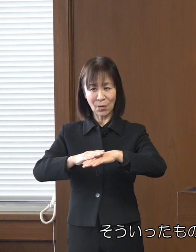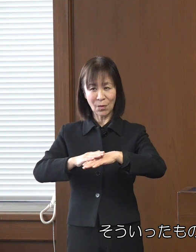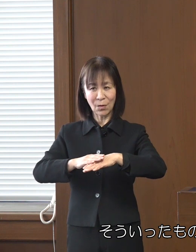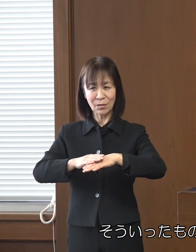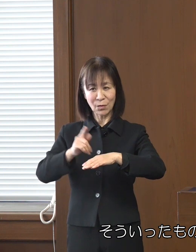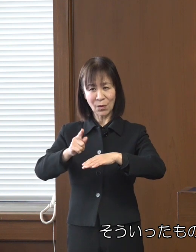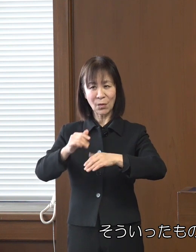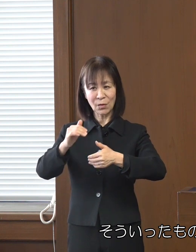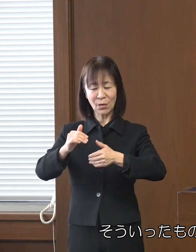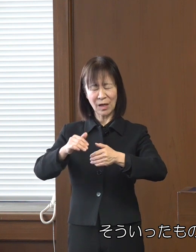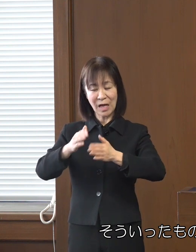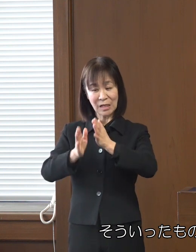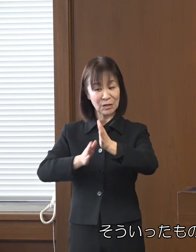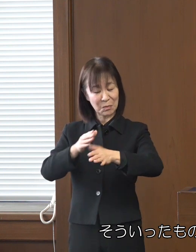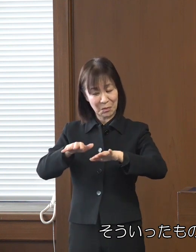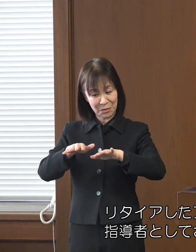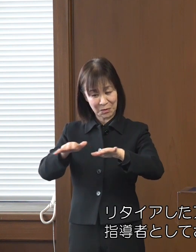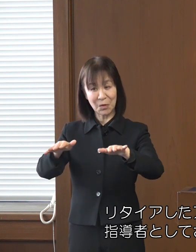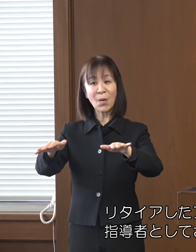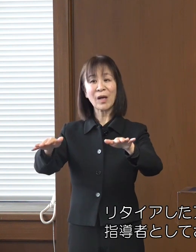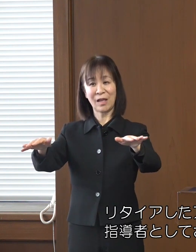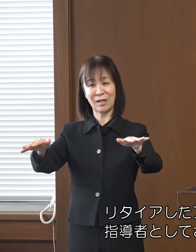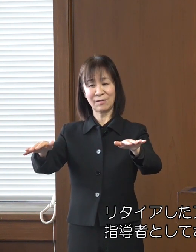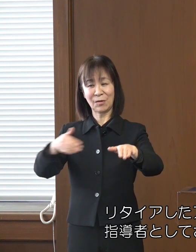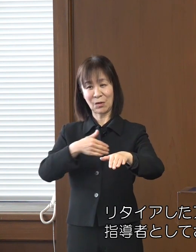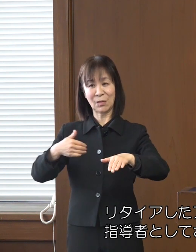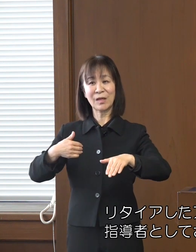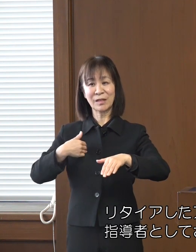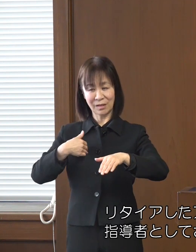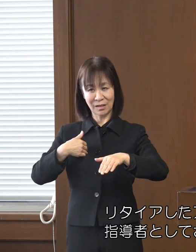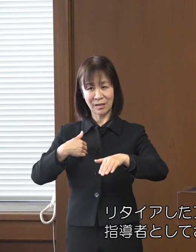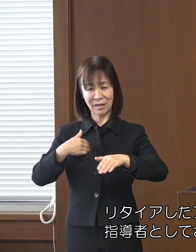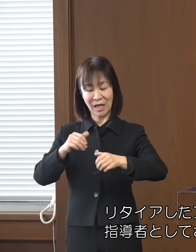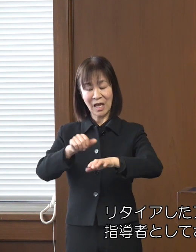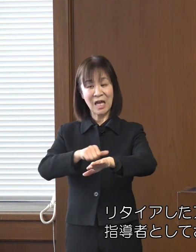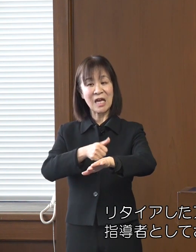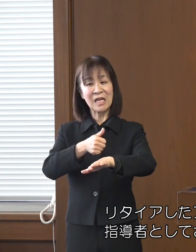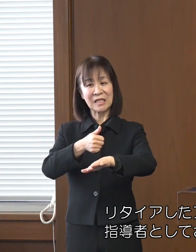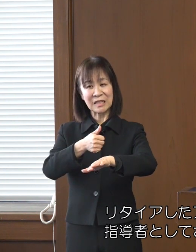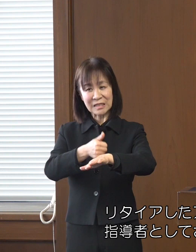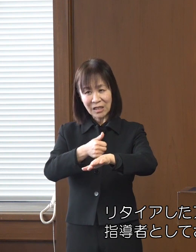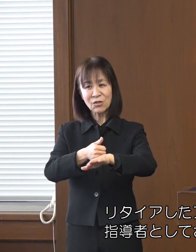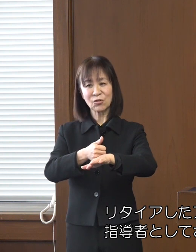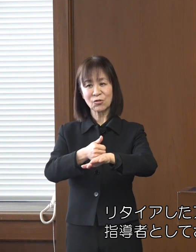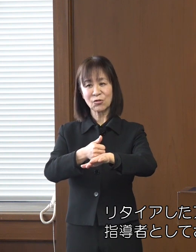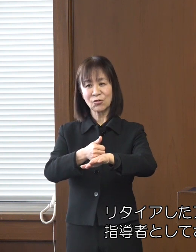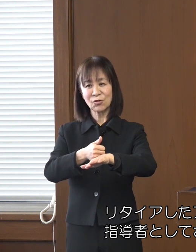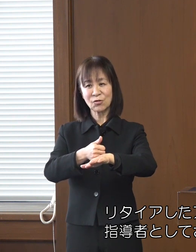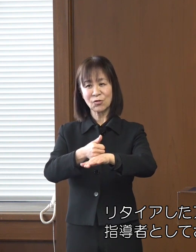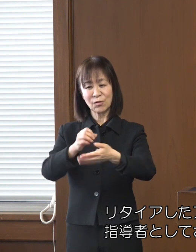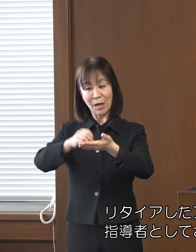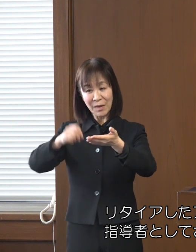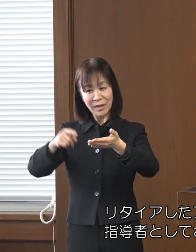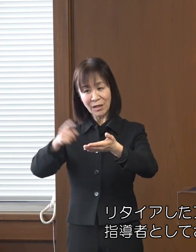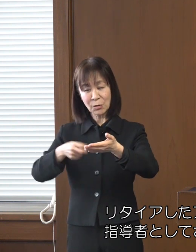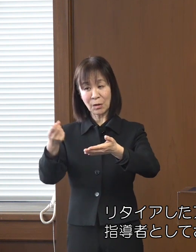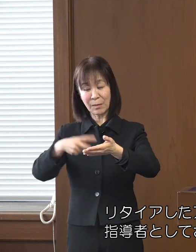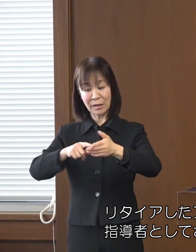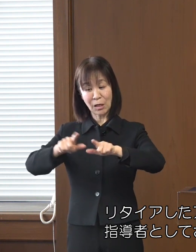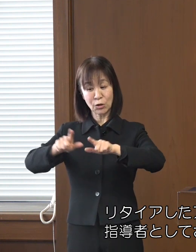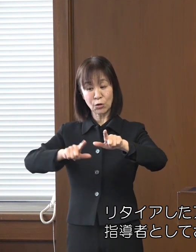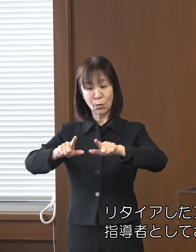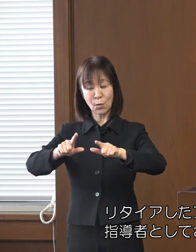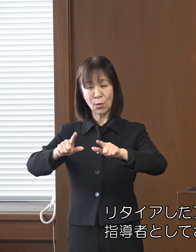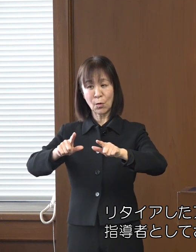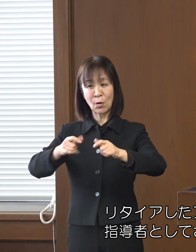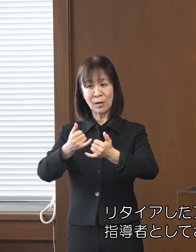広げて、そこにリタイアしたアスリートたちが戻ってきて指導者としてさらに後進を